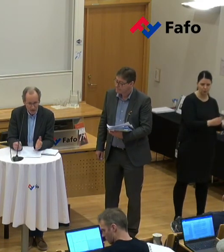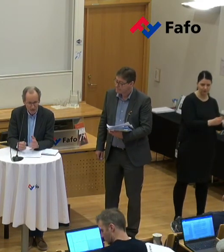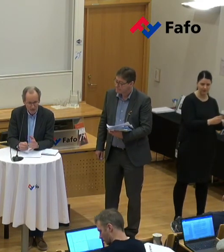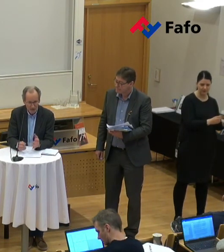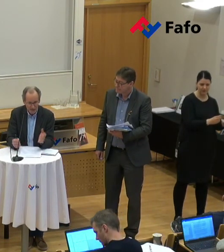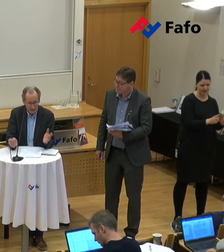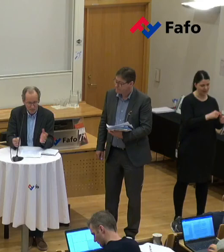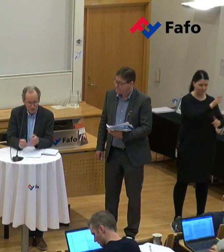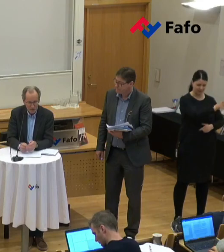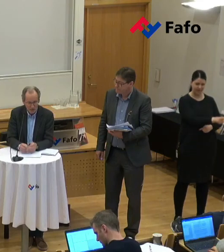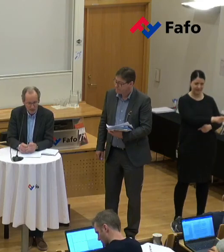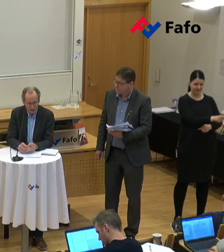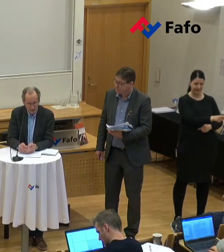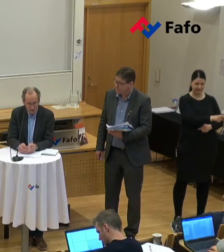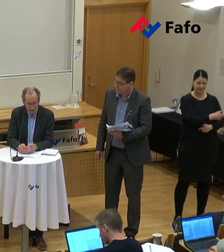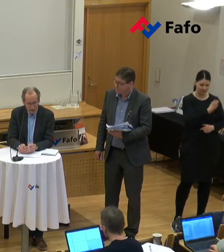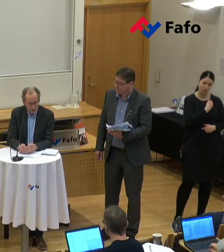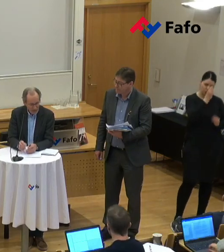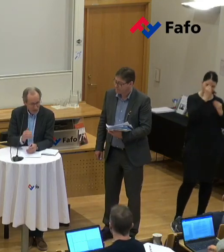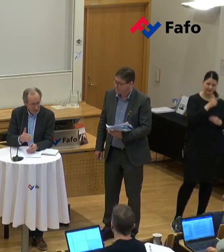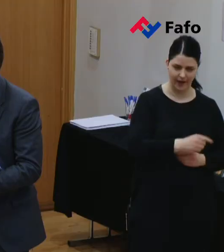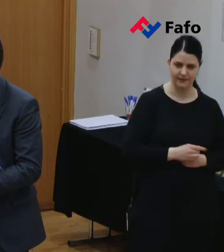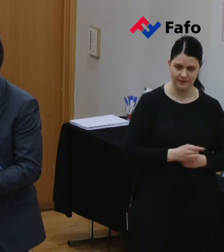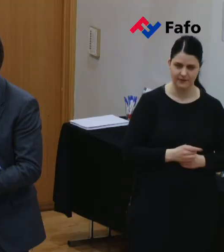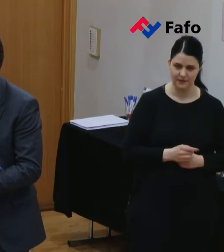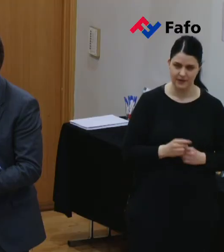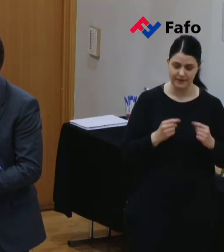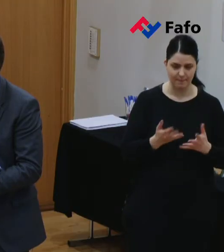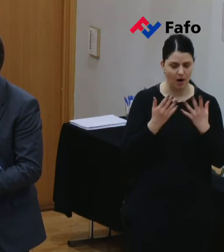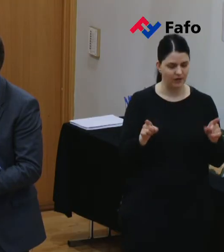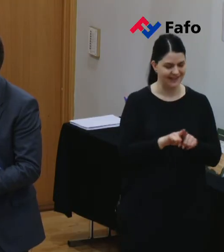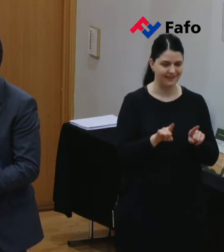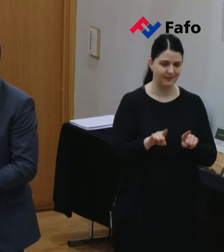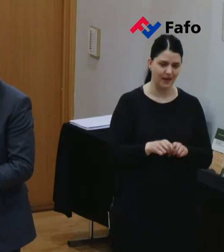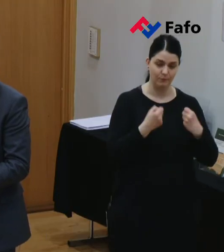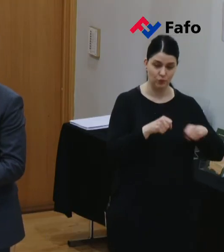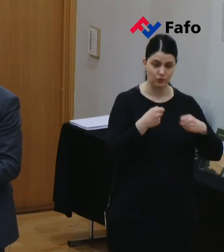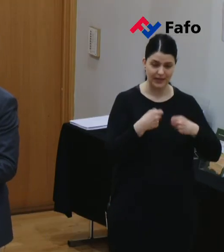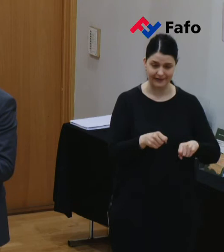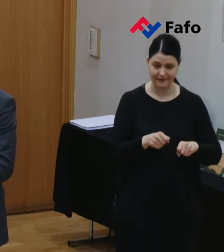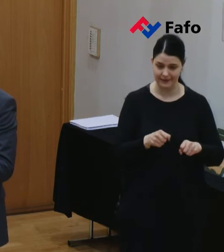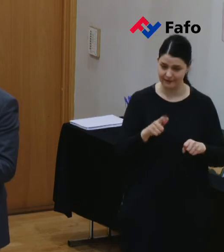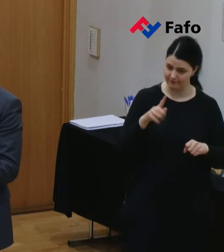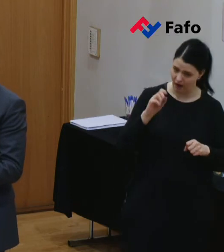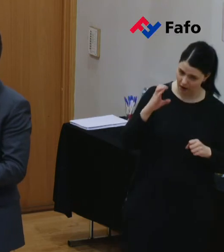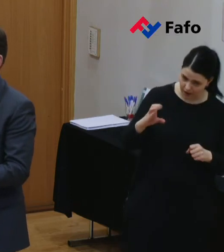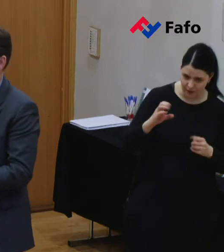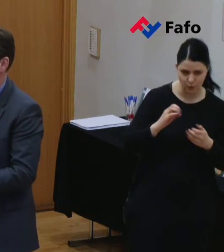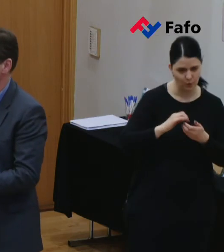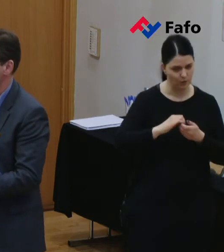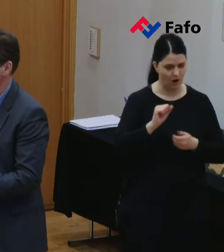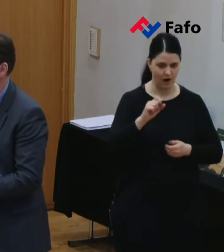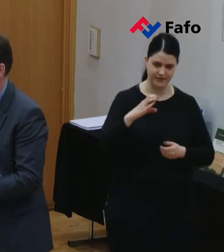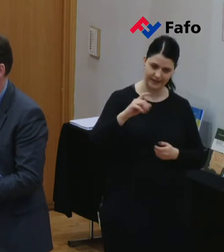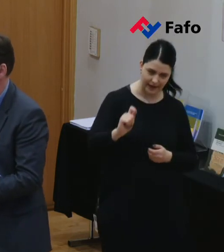brukerne, pasientene og så videre, som vi har mye å lære av. Men det er mange lignende prosjekter, det har vært nevnt FACT og